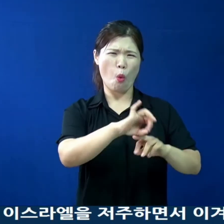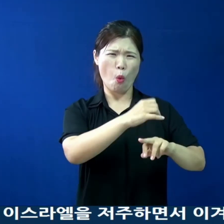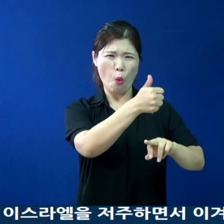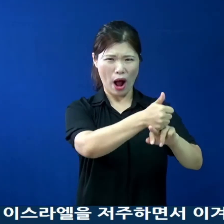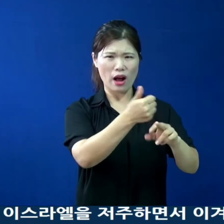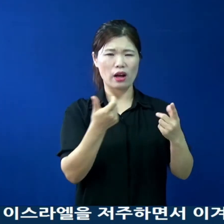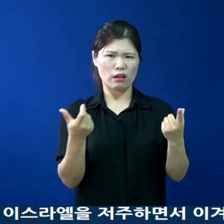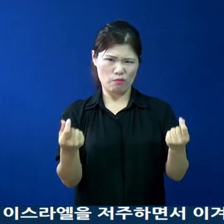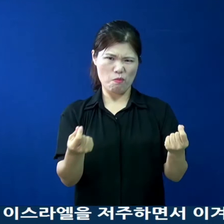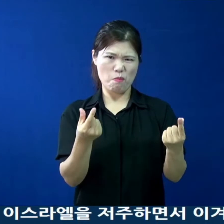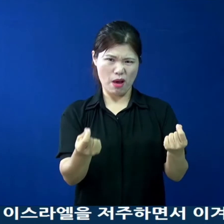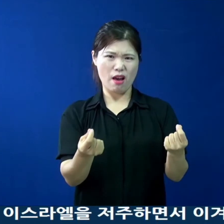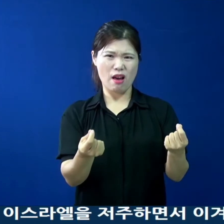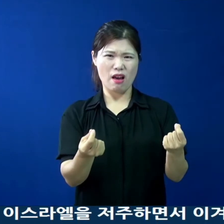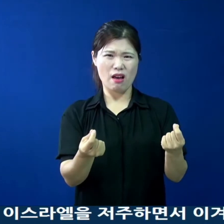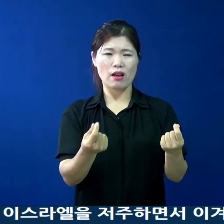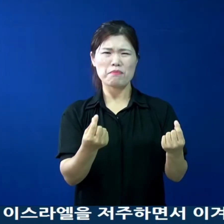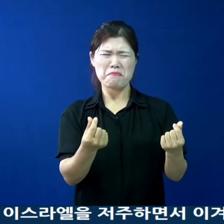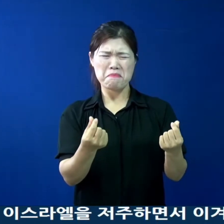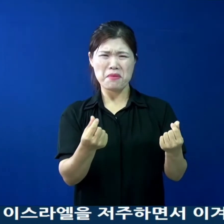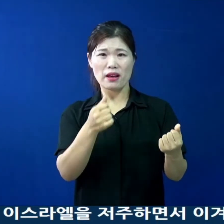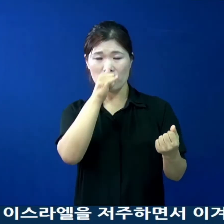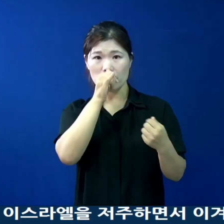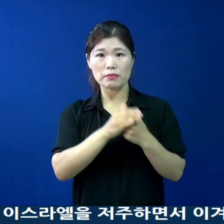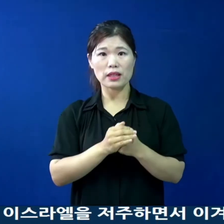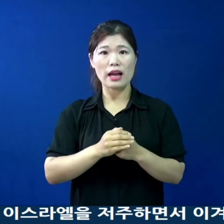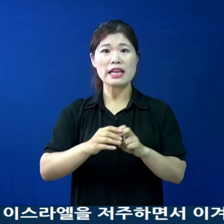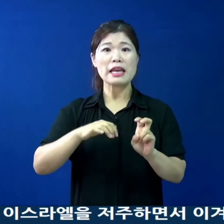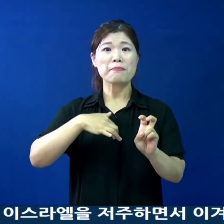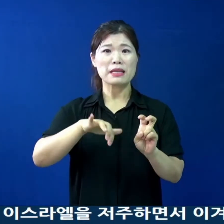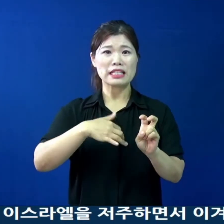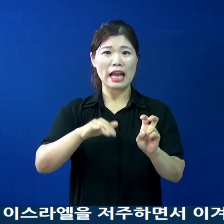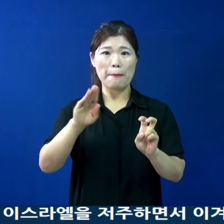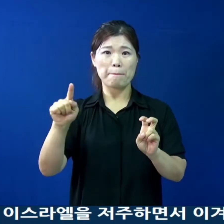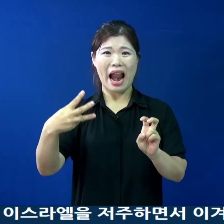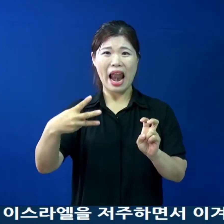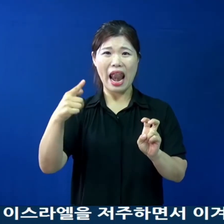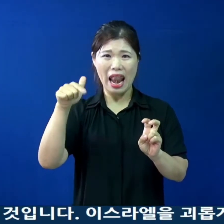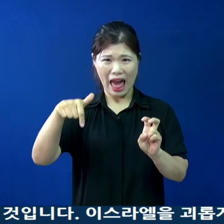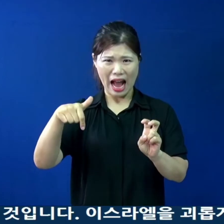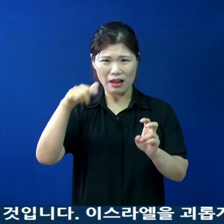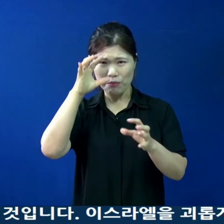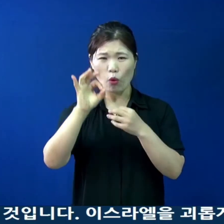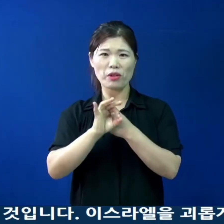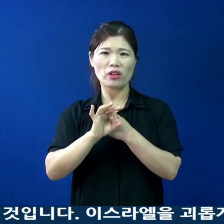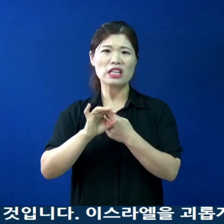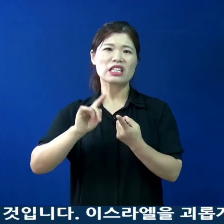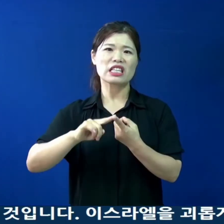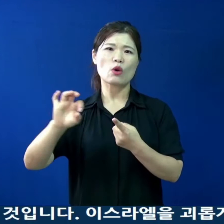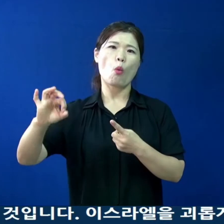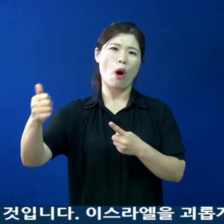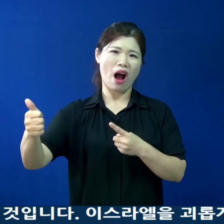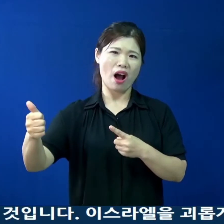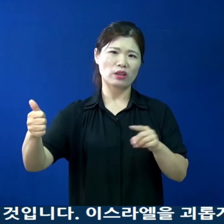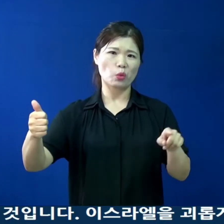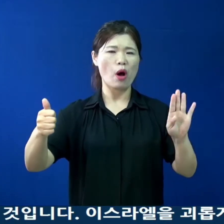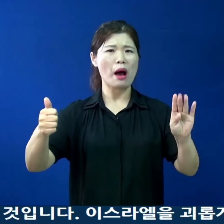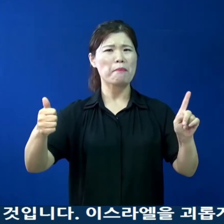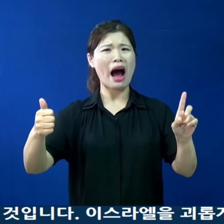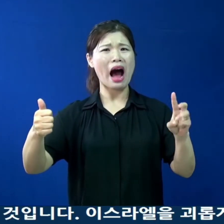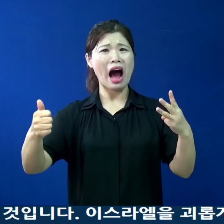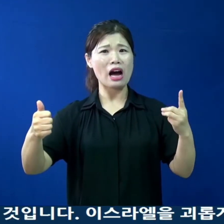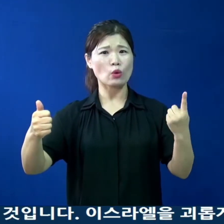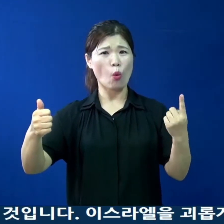애굽의 바로 왕과 너무나도 비슷합니다. 민수기의 발락왕은 출애굽기에 나오는 바로 왕과 평행선을 이룹니다. 2가지